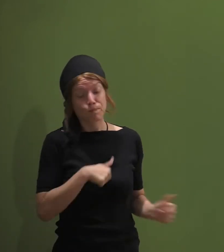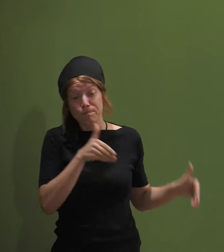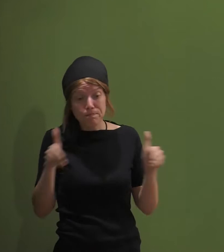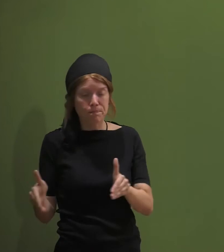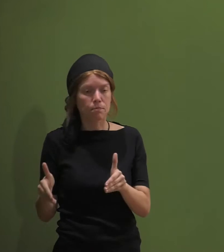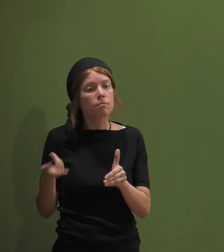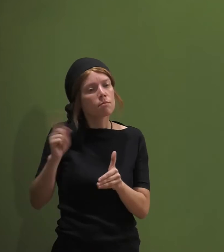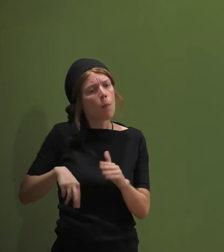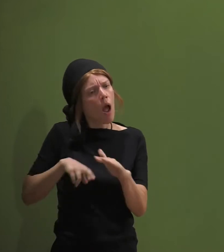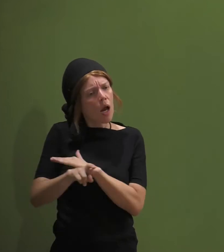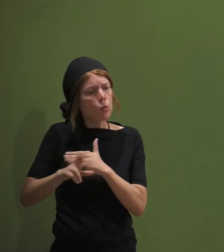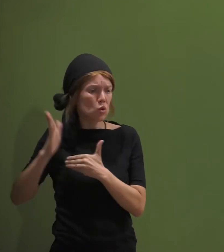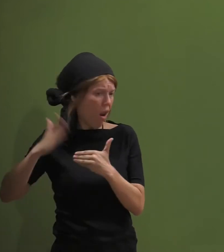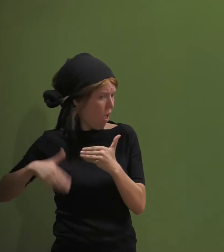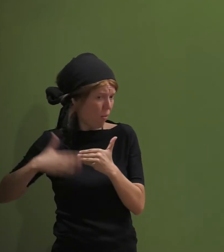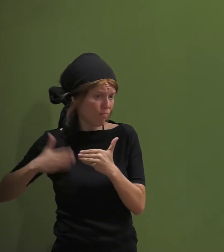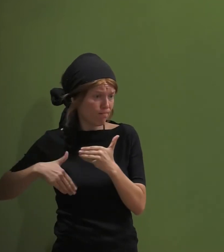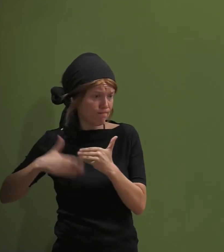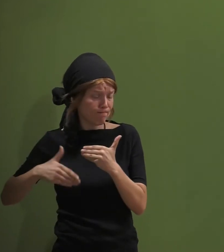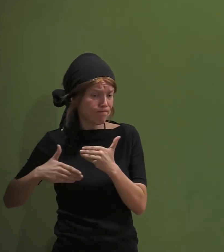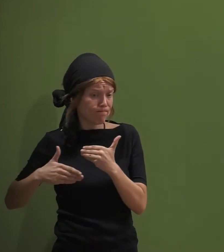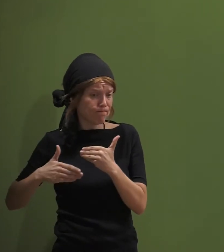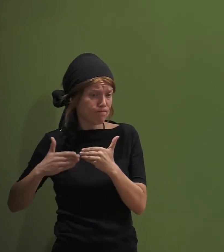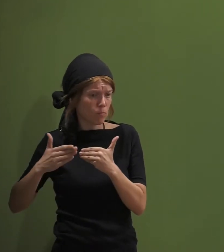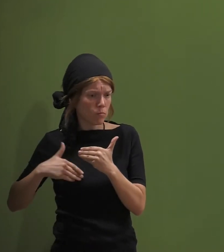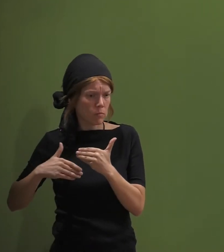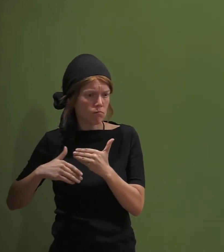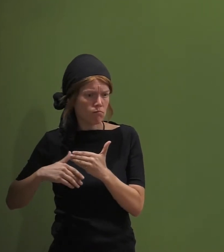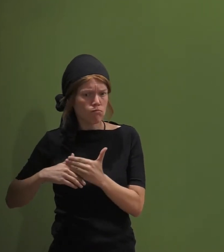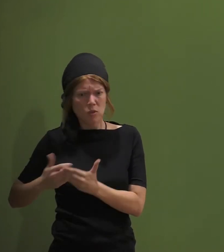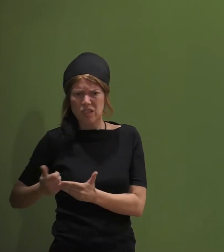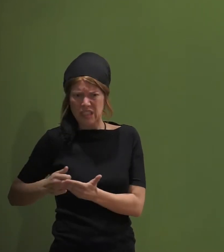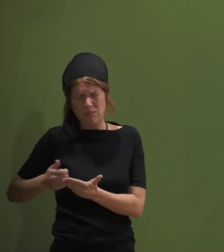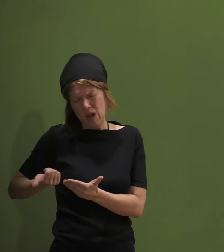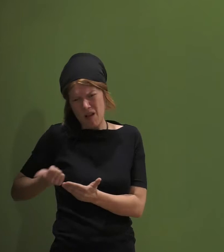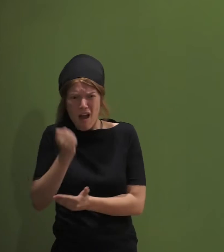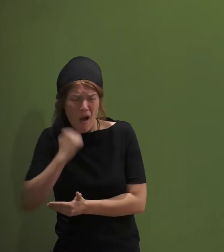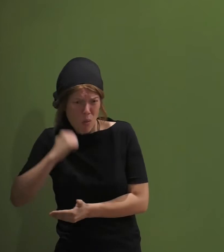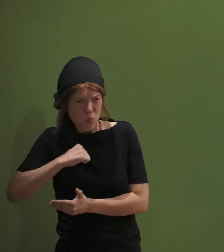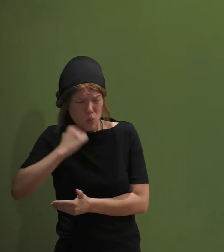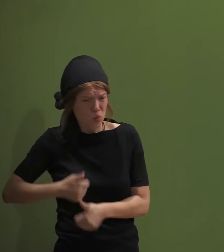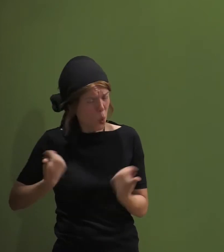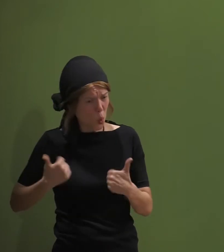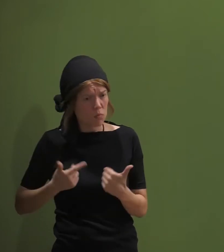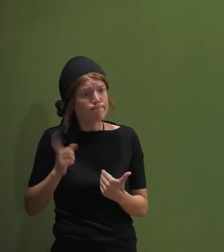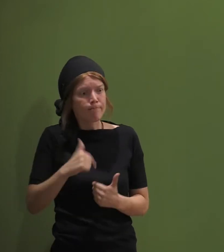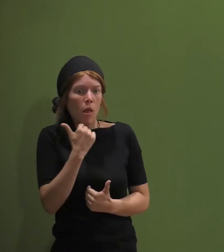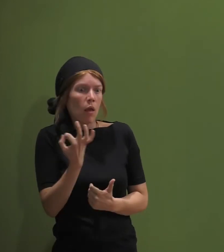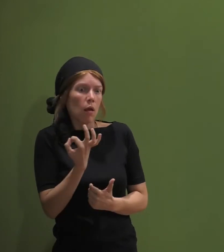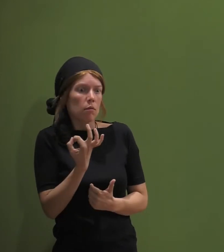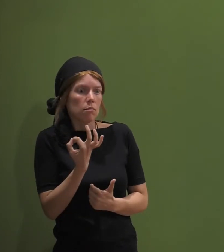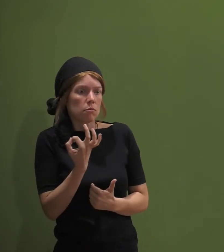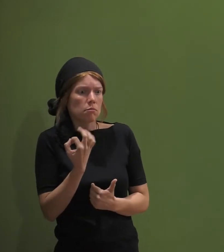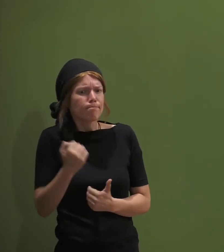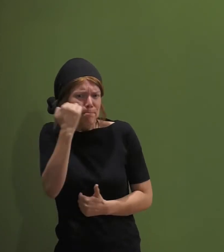extremo tenemos unos recursos limitados, sometidos a un fuerte estrés desde hace décadas y que, como acabamos de indicar, van a ser sometidos